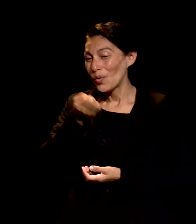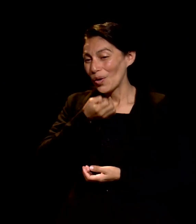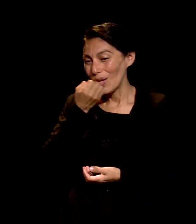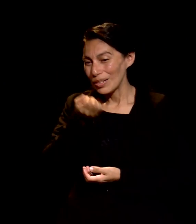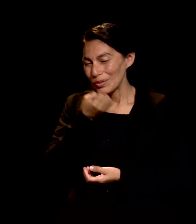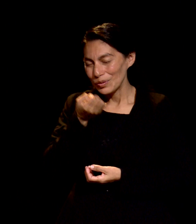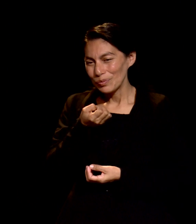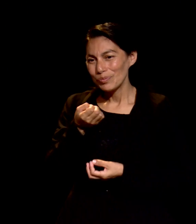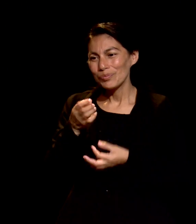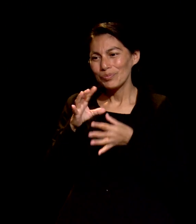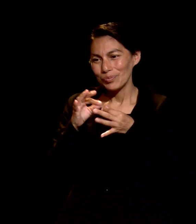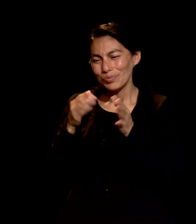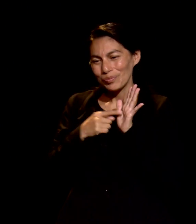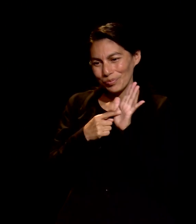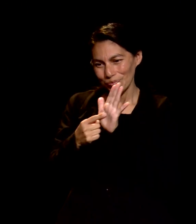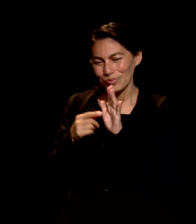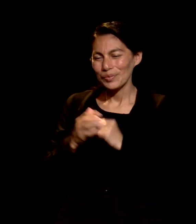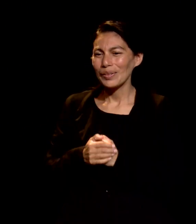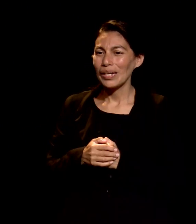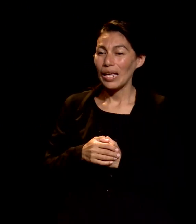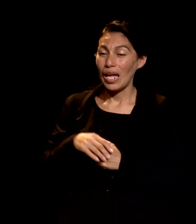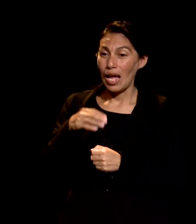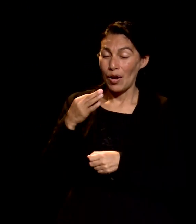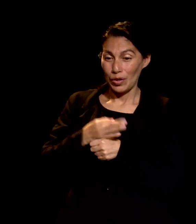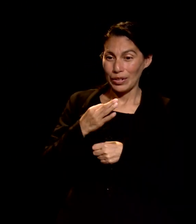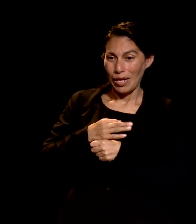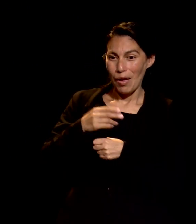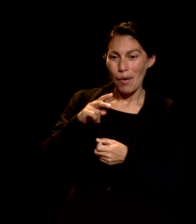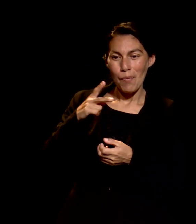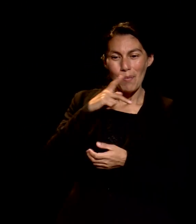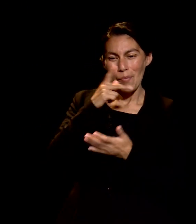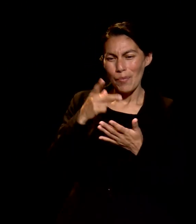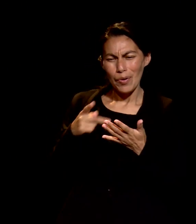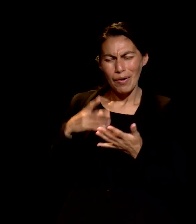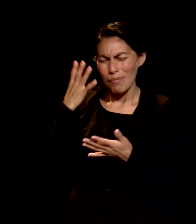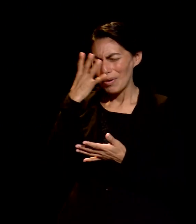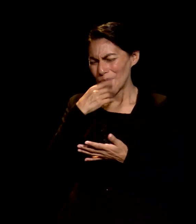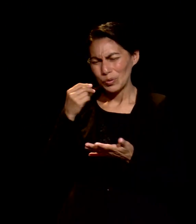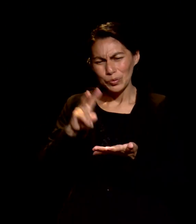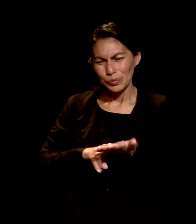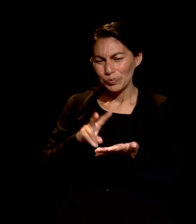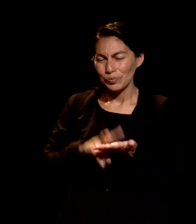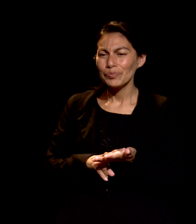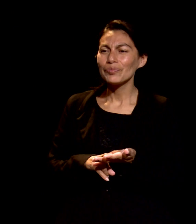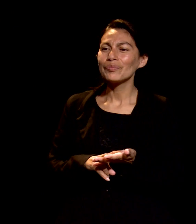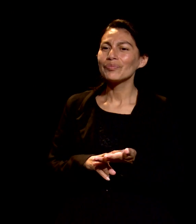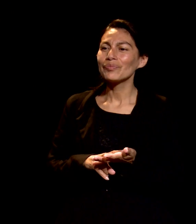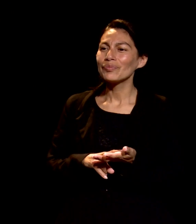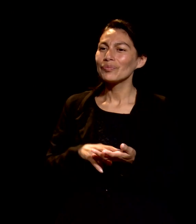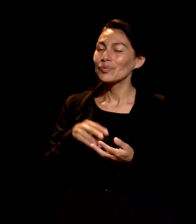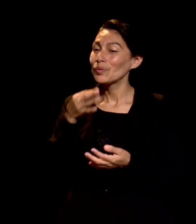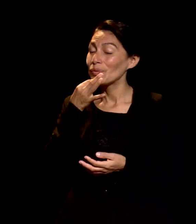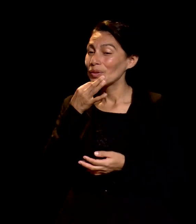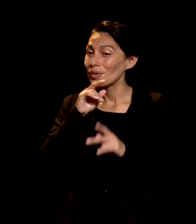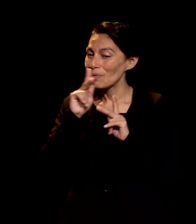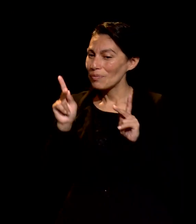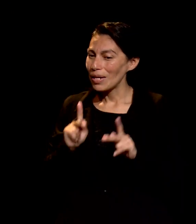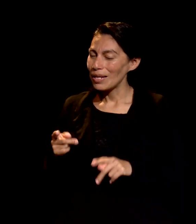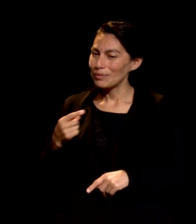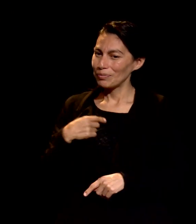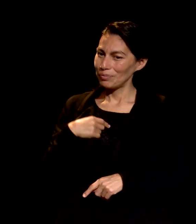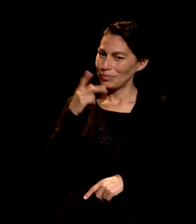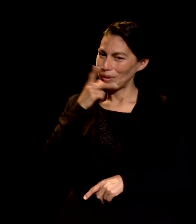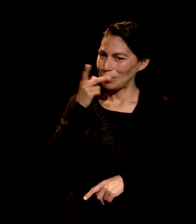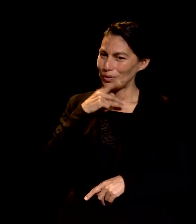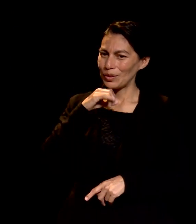de oración, en su valioso programa Un Momento de Paz. Yo soy el Pastor Javier Pérez, soy de